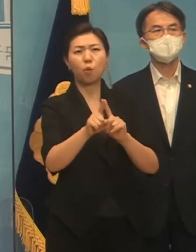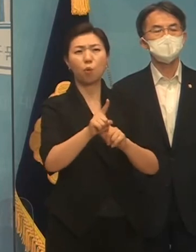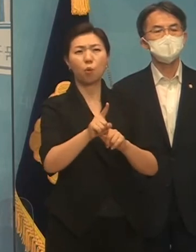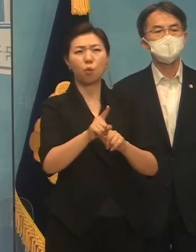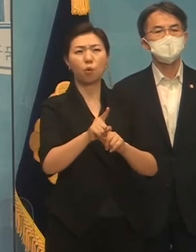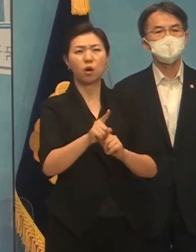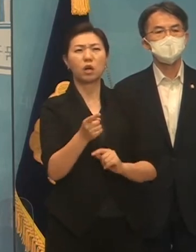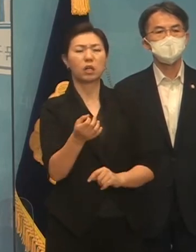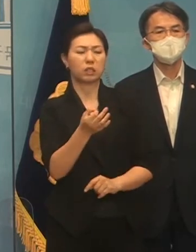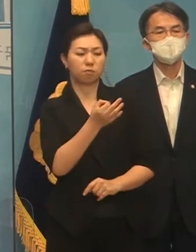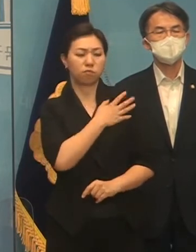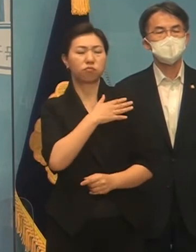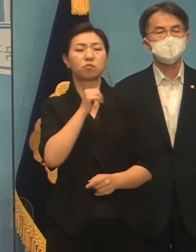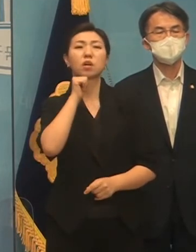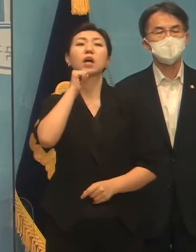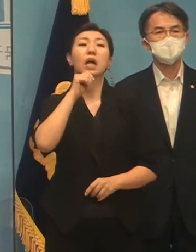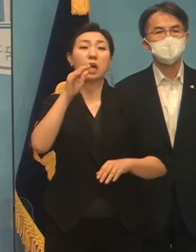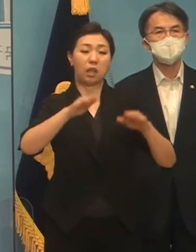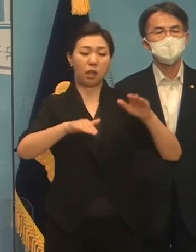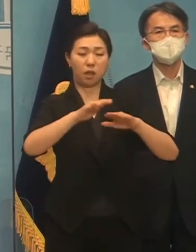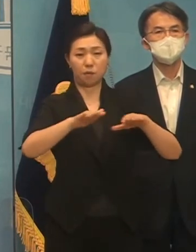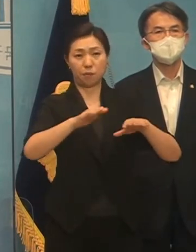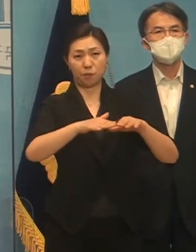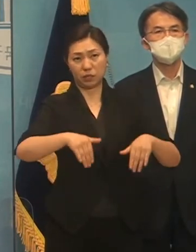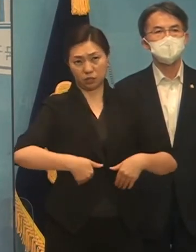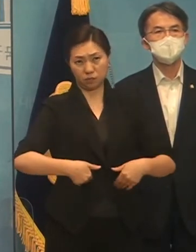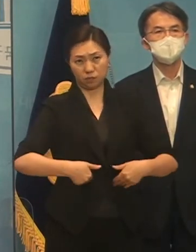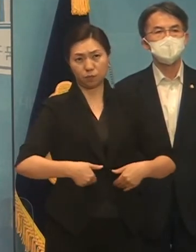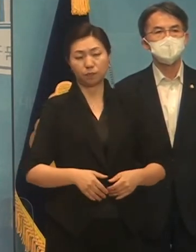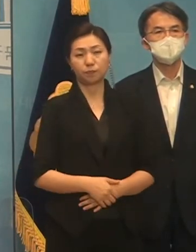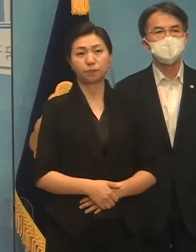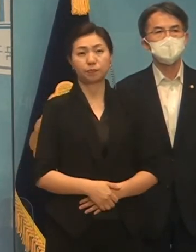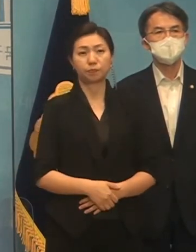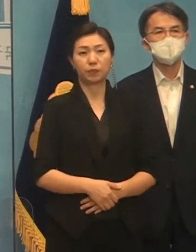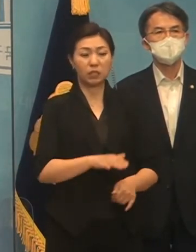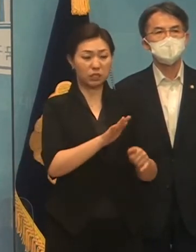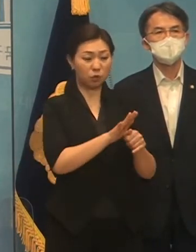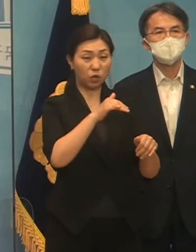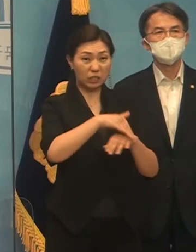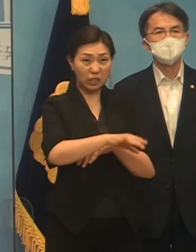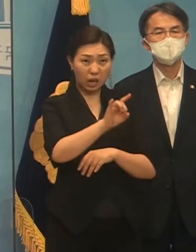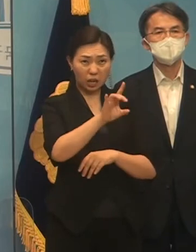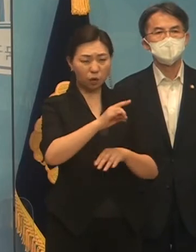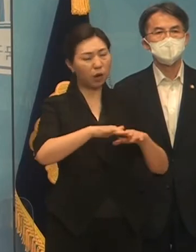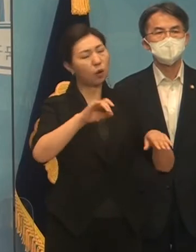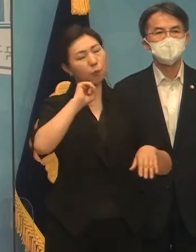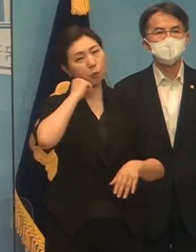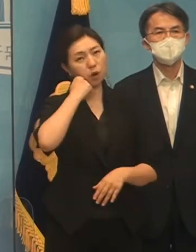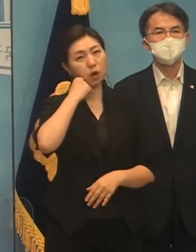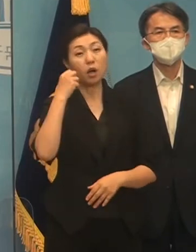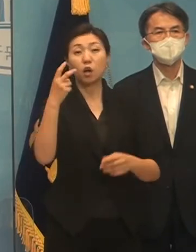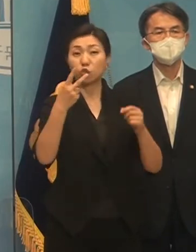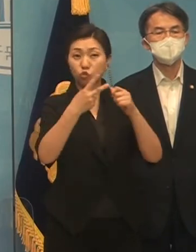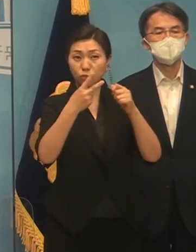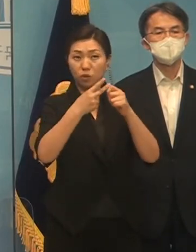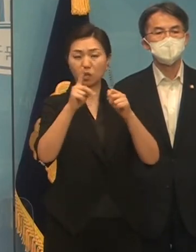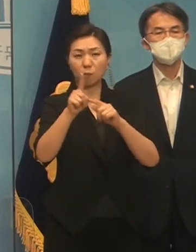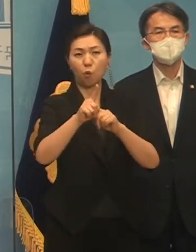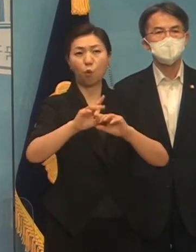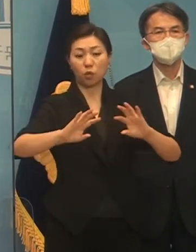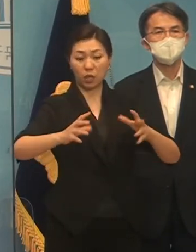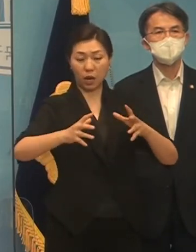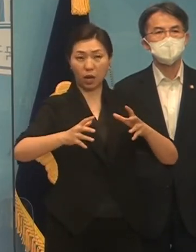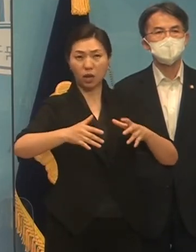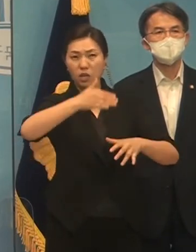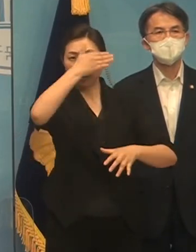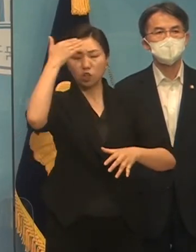수당, 지원금으로는 빈부격차를 해소할 수 없습니다. 두 번째 공약은 청년 국가입니다. 청년들이 돈